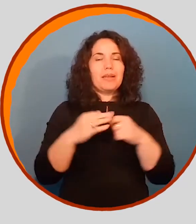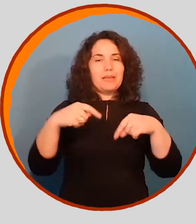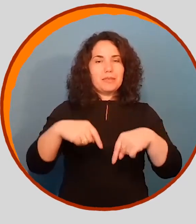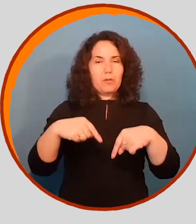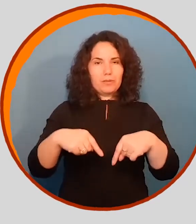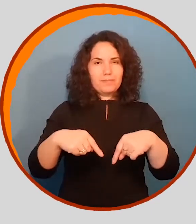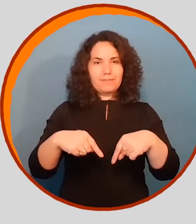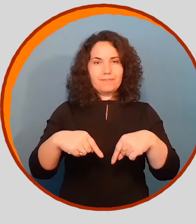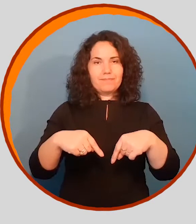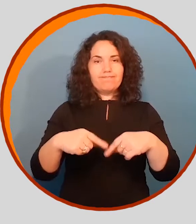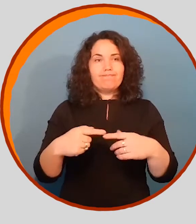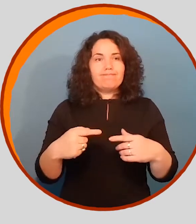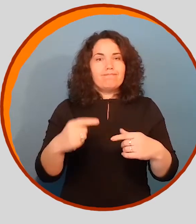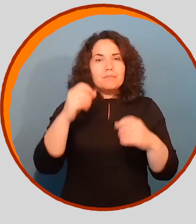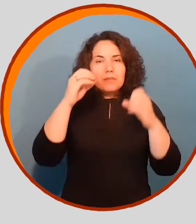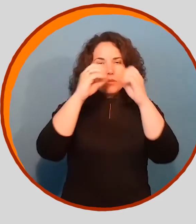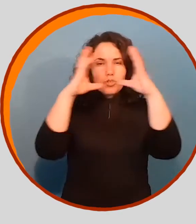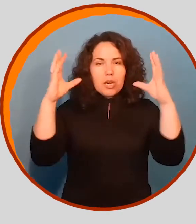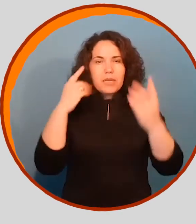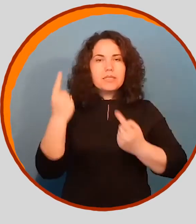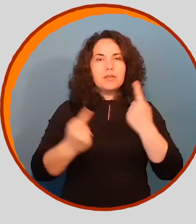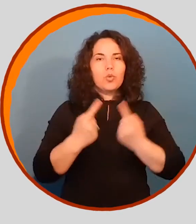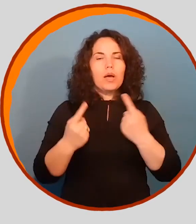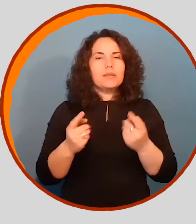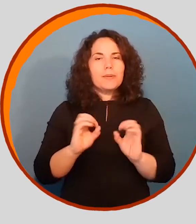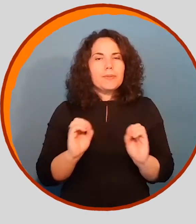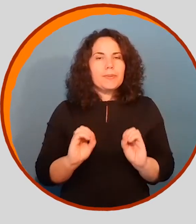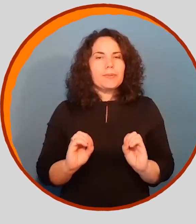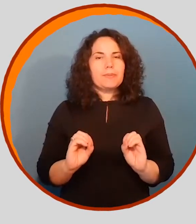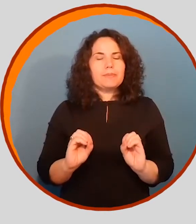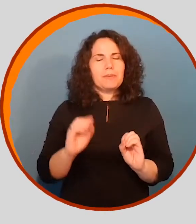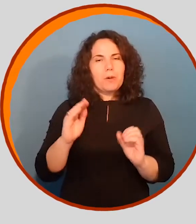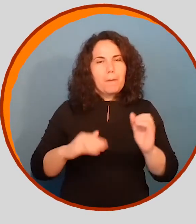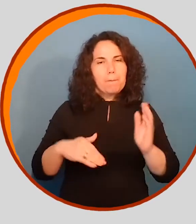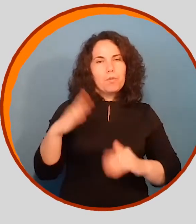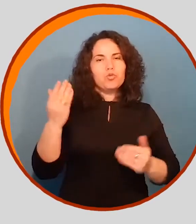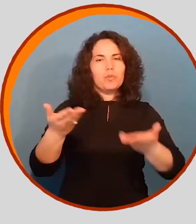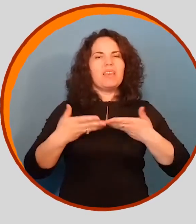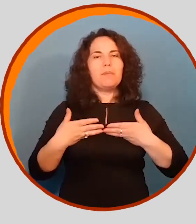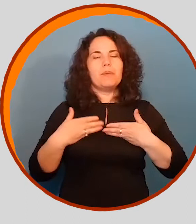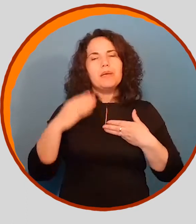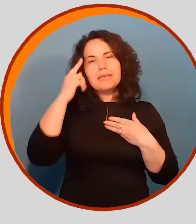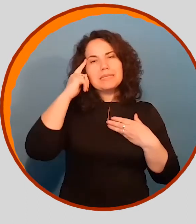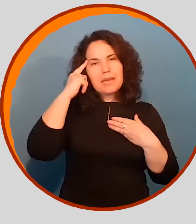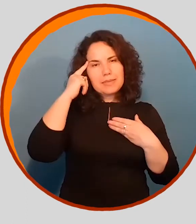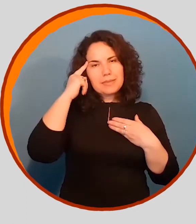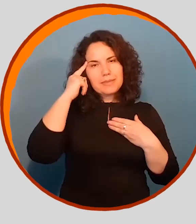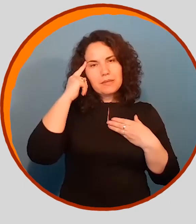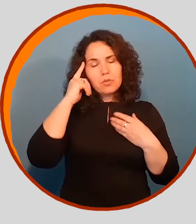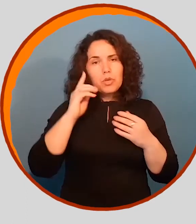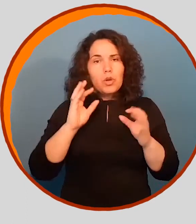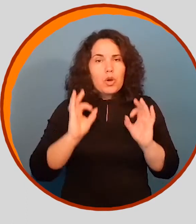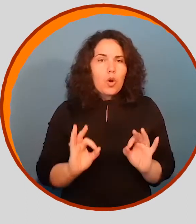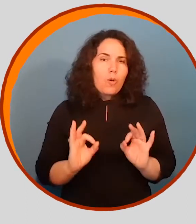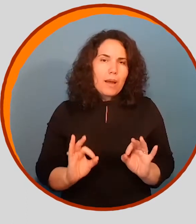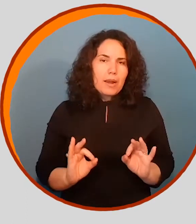familjet. Fakti që gjërat nuk janë aq të qarta dhe të parashikueshme e rrisin shumë ankthin për të ardhmen. Gjë që në kushte